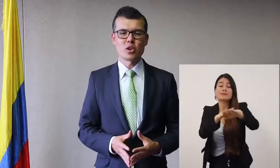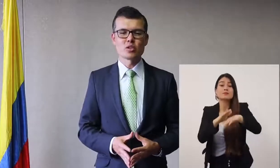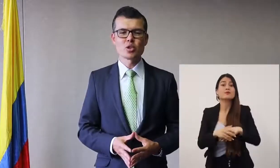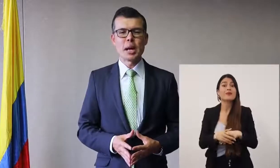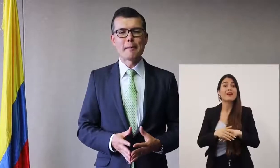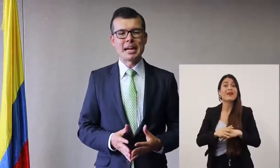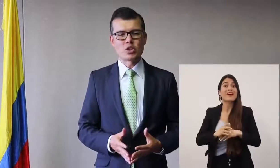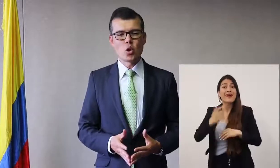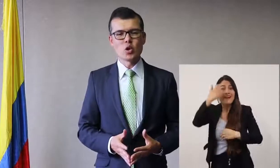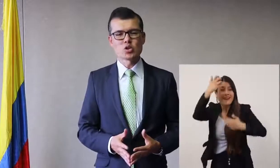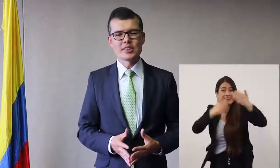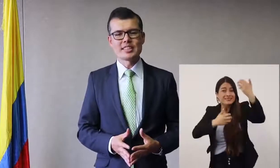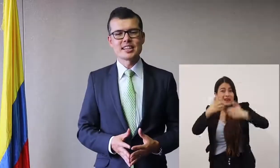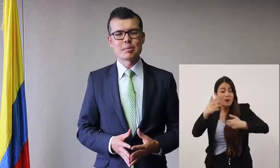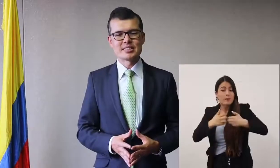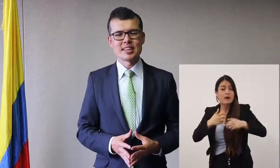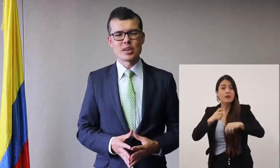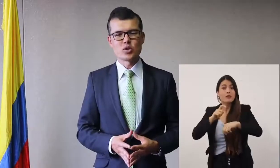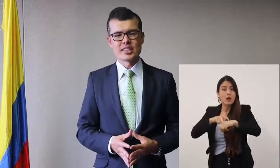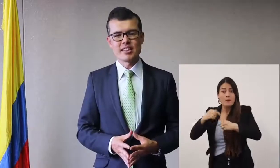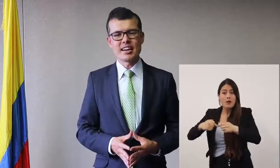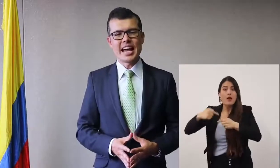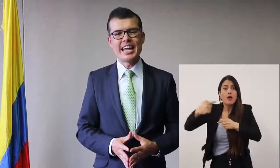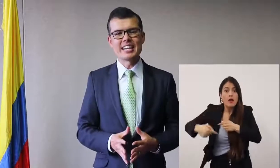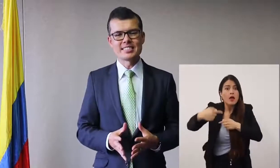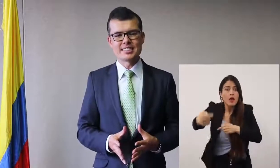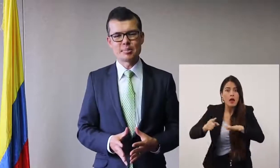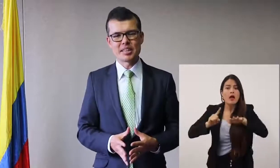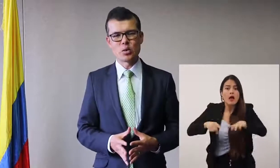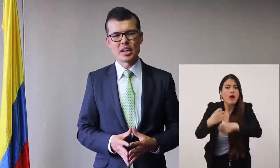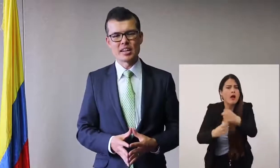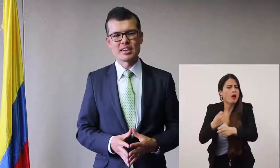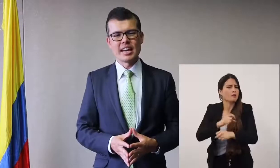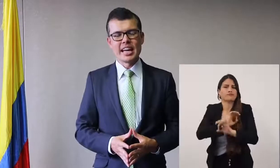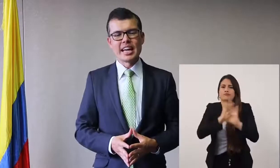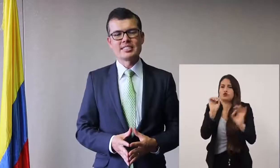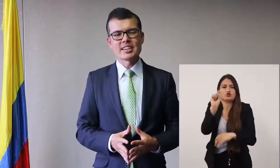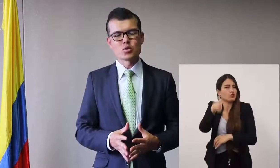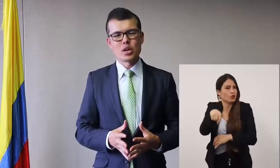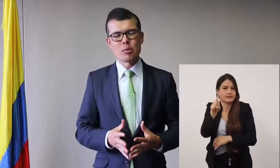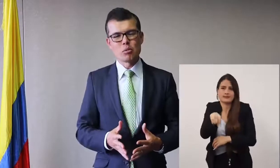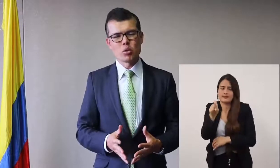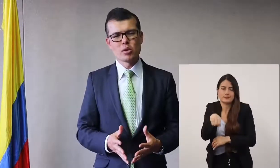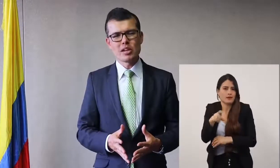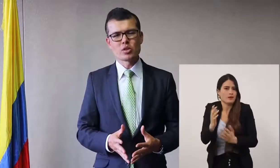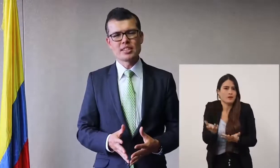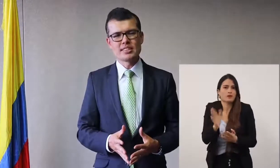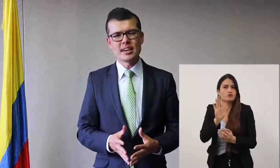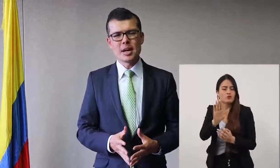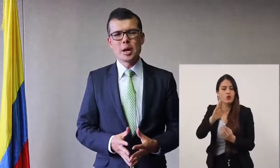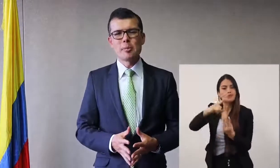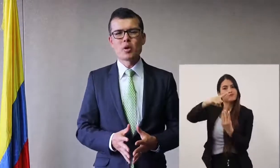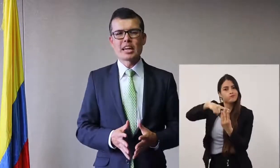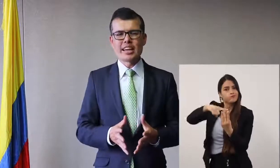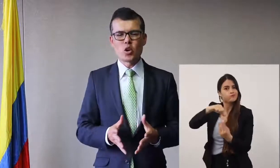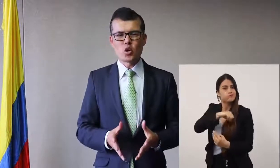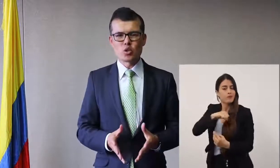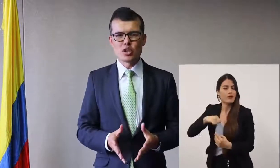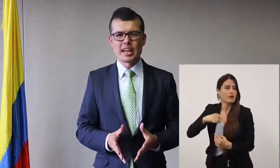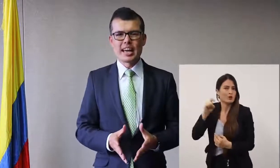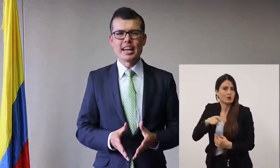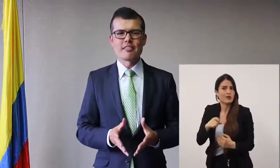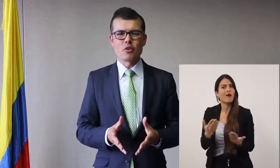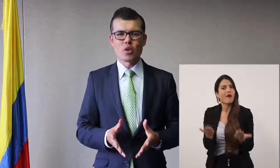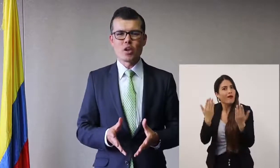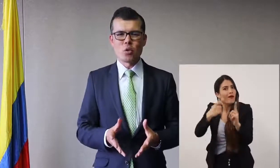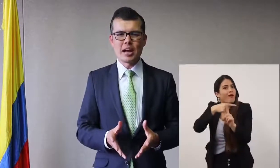control periódicos para todos los niveles de capacidad auditiva en la licencia particular. Esta es una muy buena noticia porque